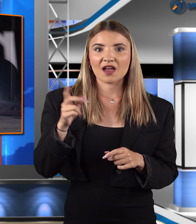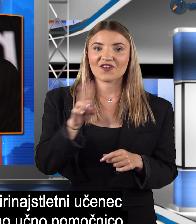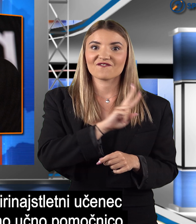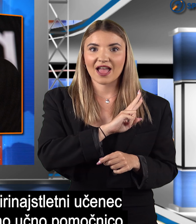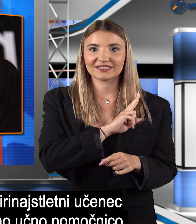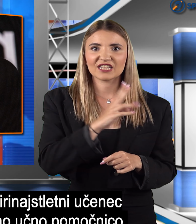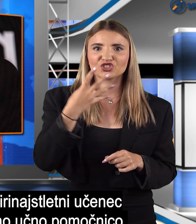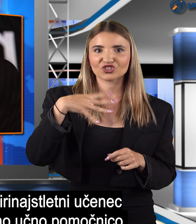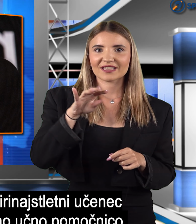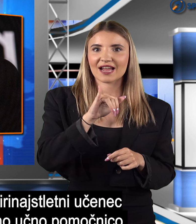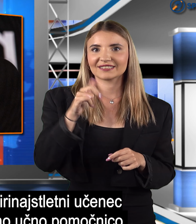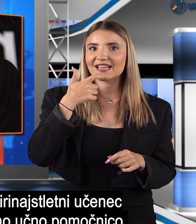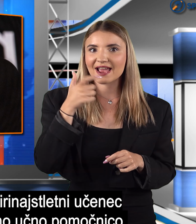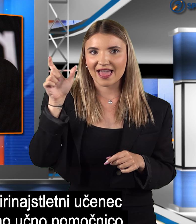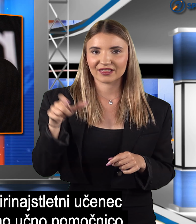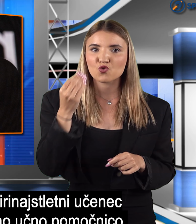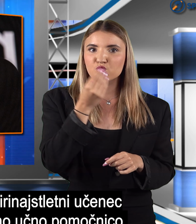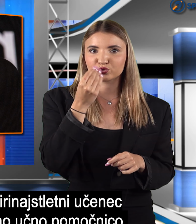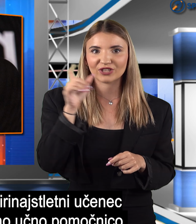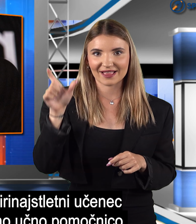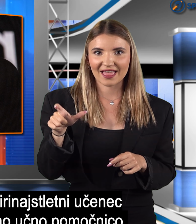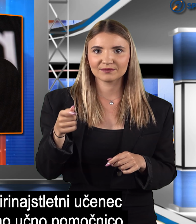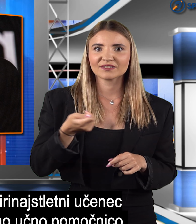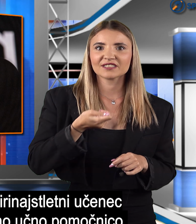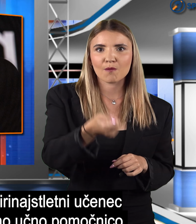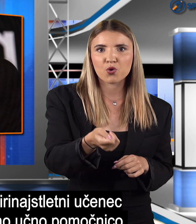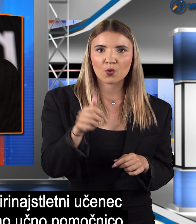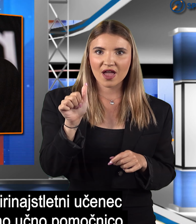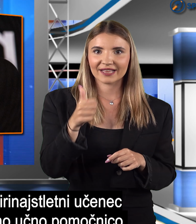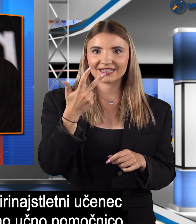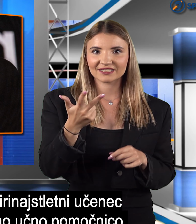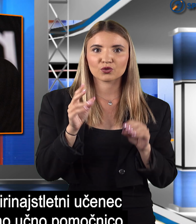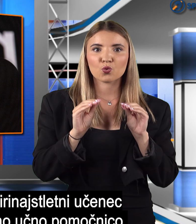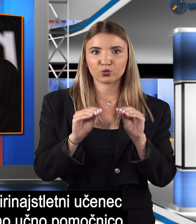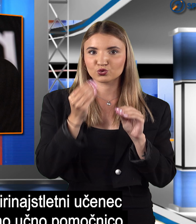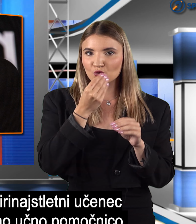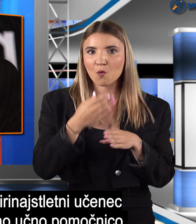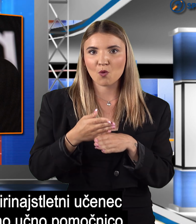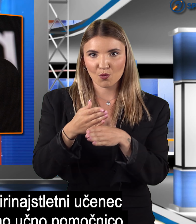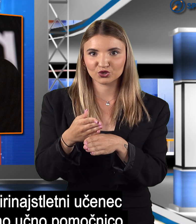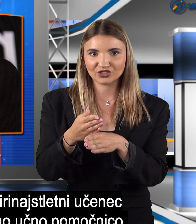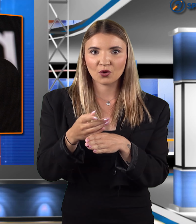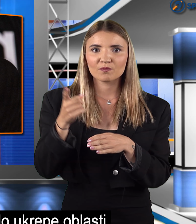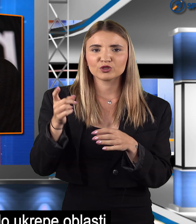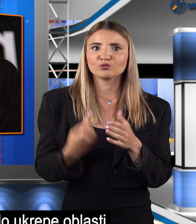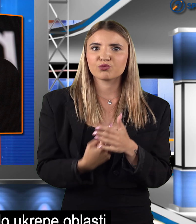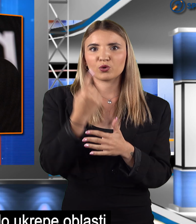V Franciji je 14-letni učenec zabodel 31-letno učno pomočnico, kar je sprožilo